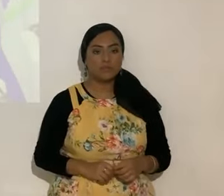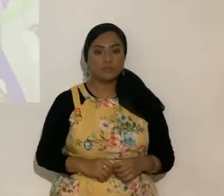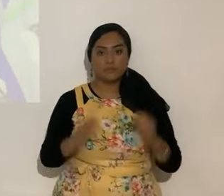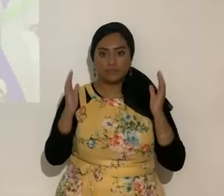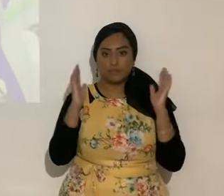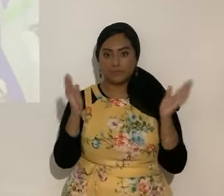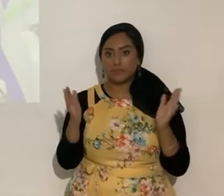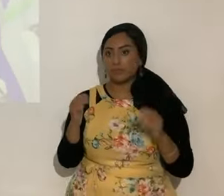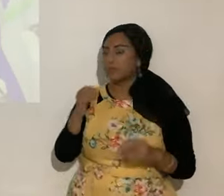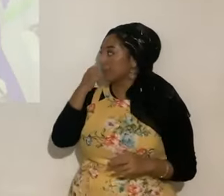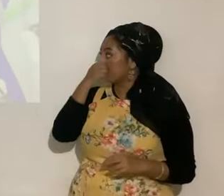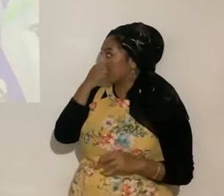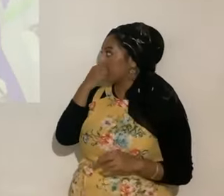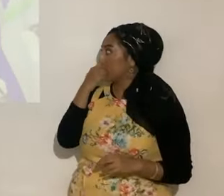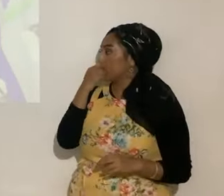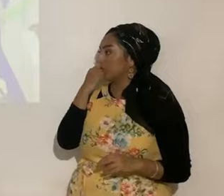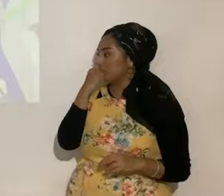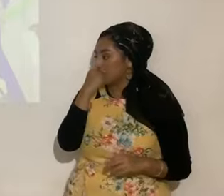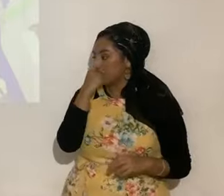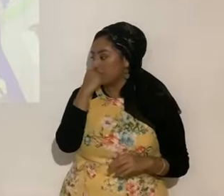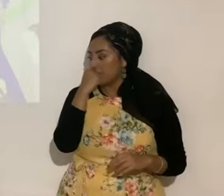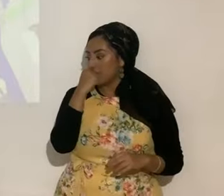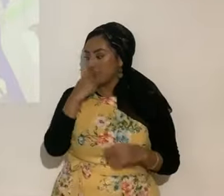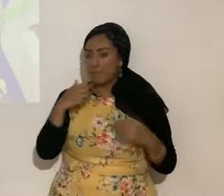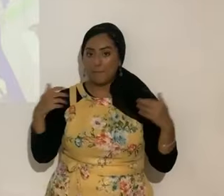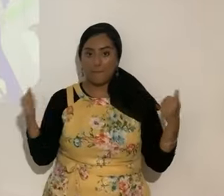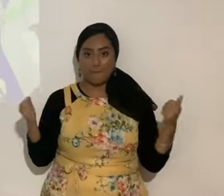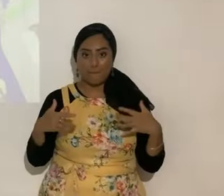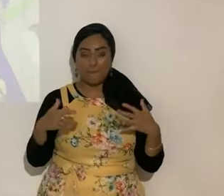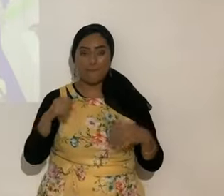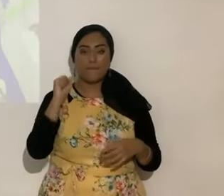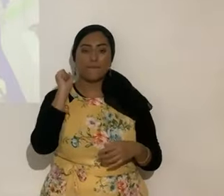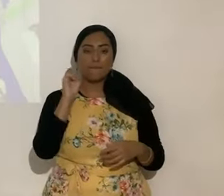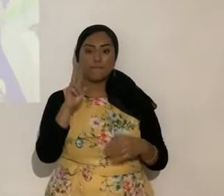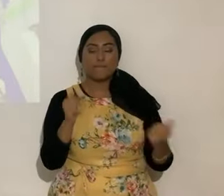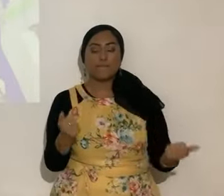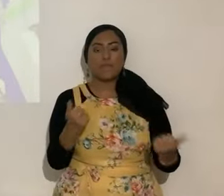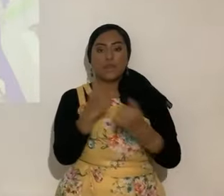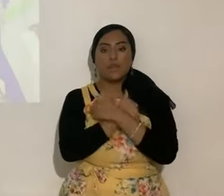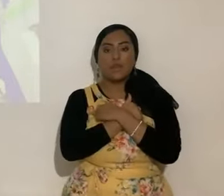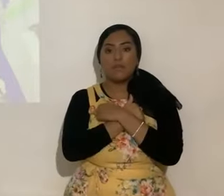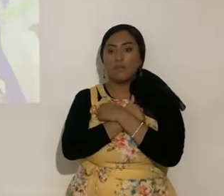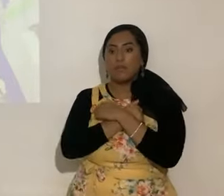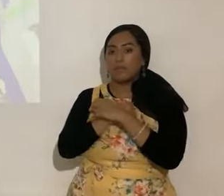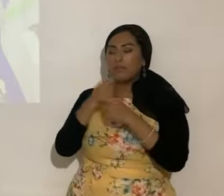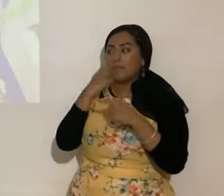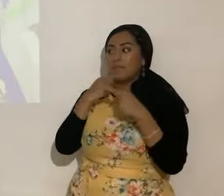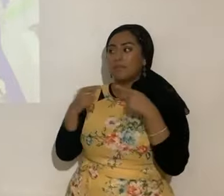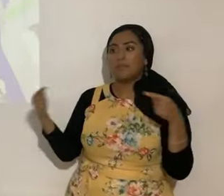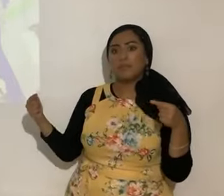muy bien, mucha atención, el miedo, o el amor, le es ajeno, a ver,